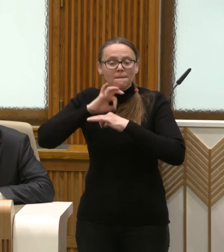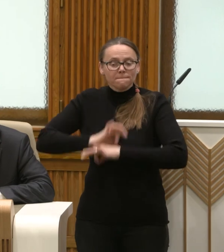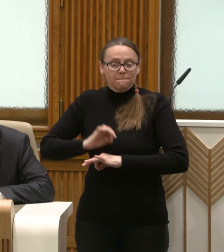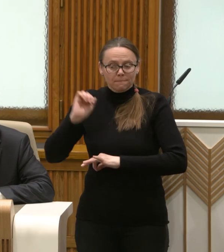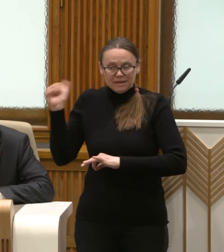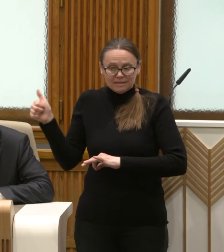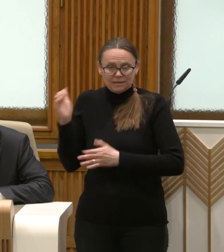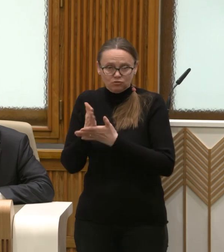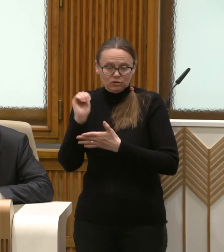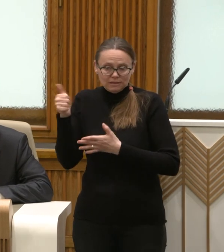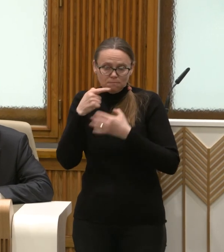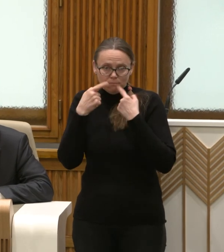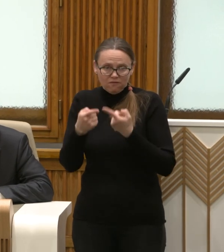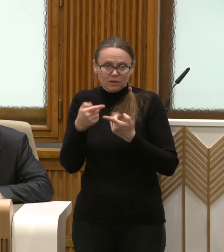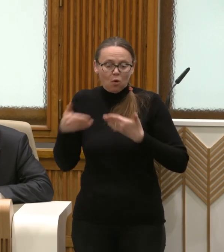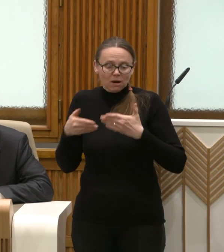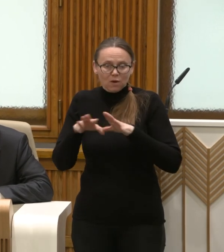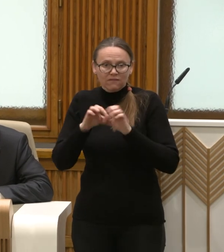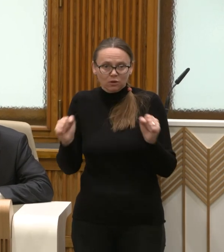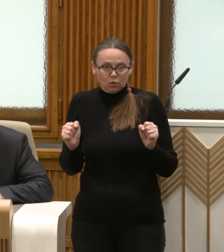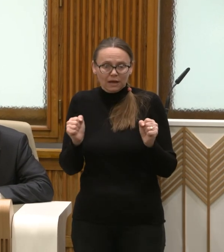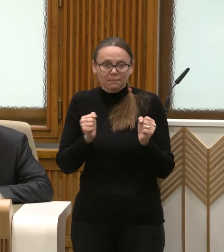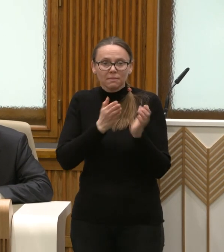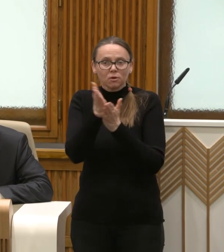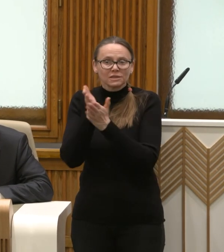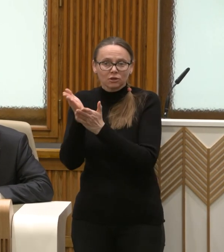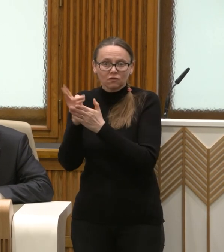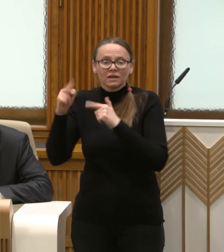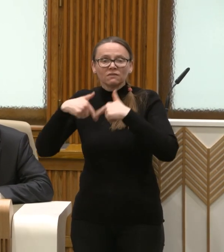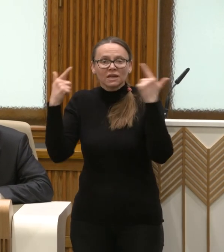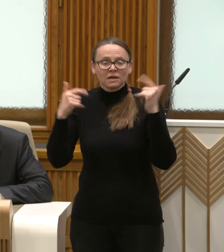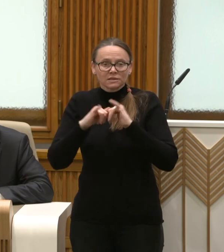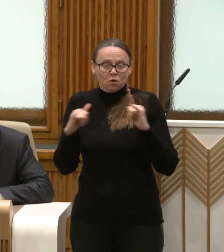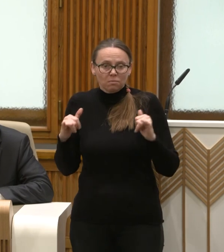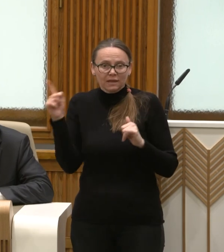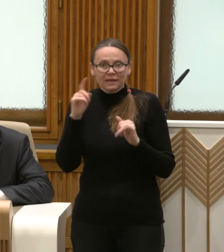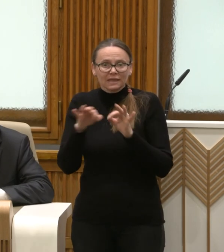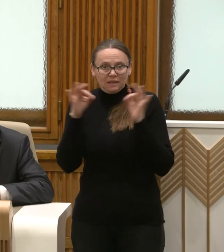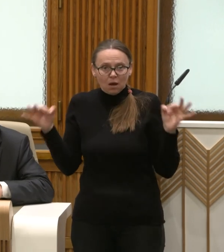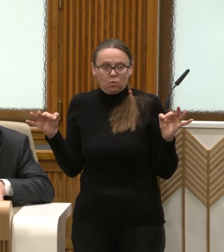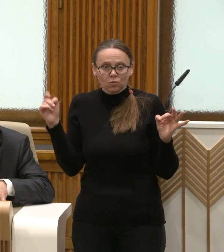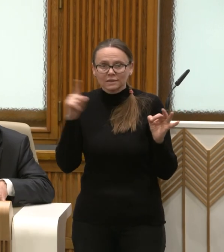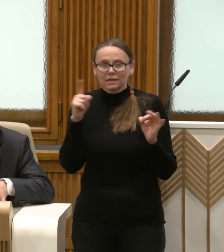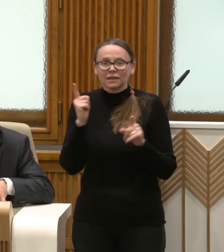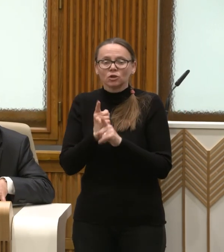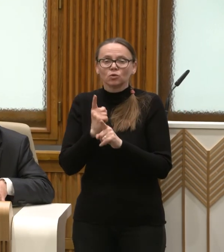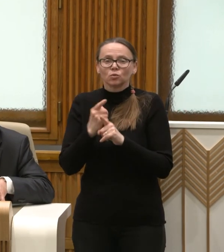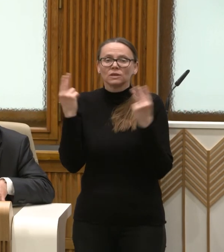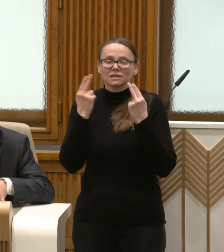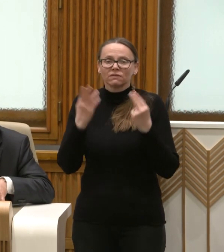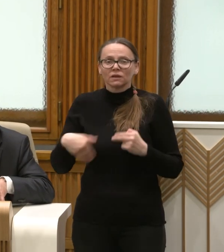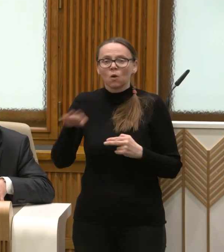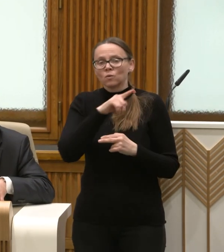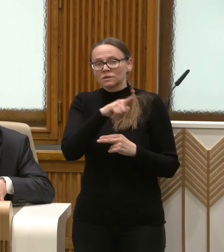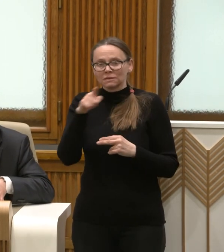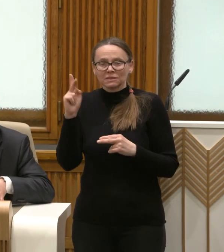sam povedal, obravnavani ukrepi in posredovani potem v jasni obliki in javnosti in tudi seveda vsem